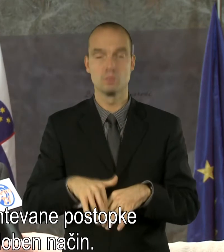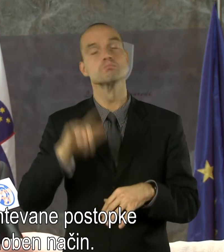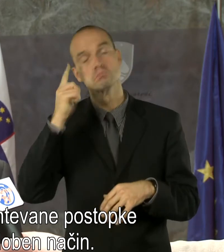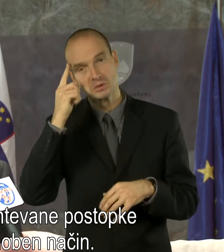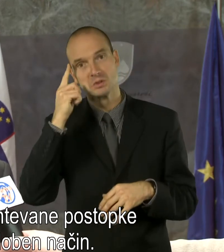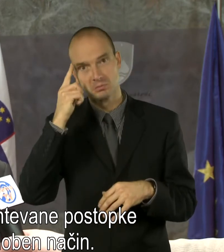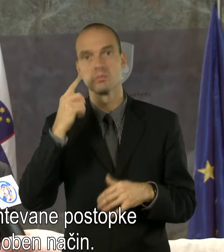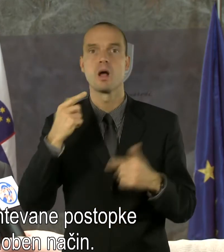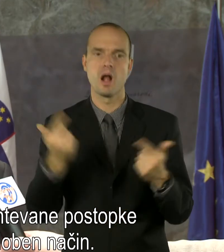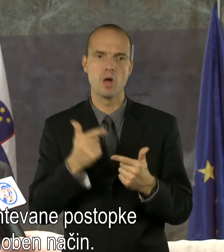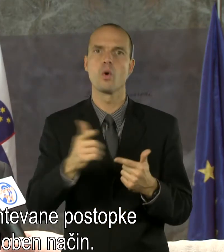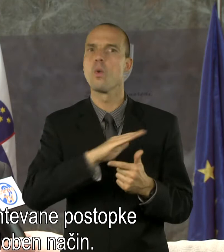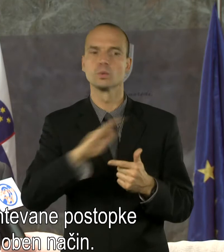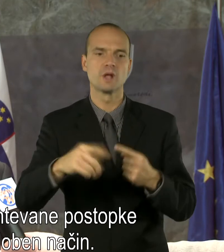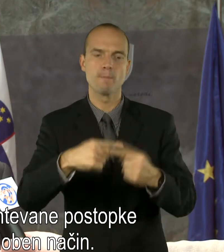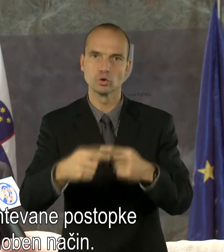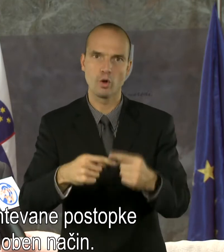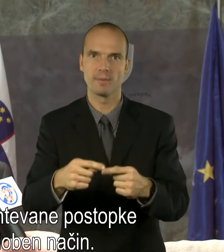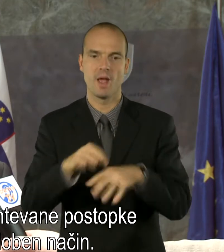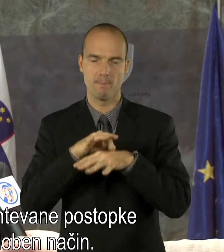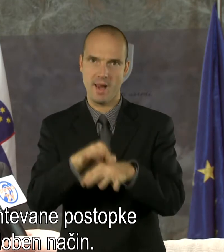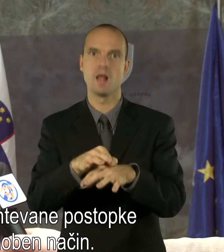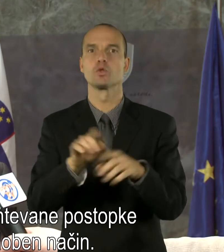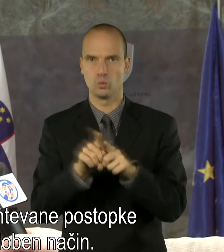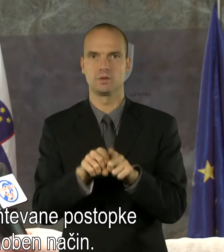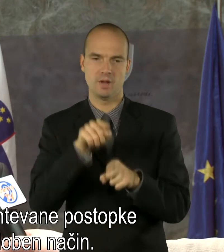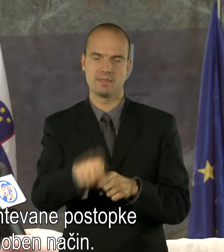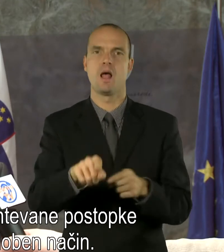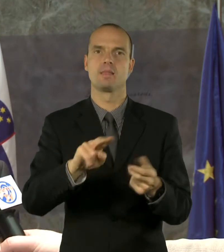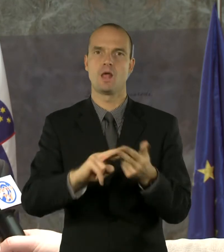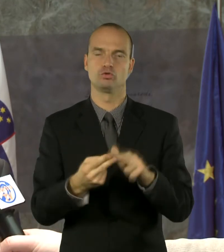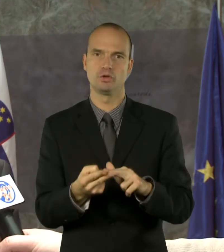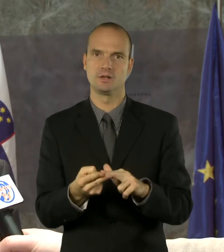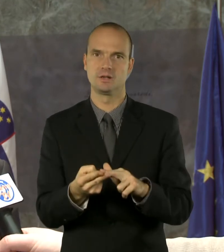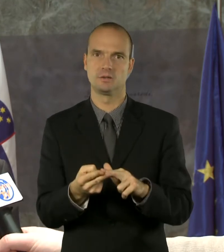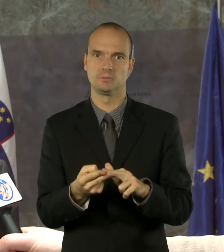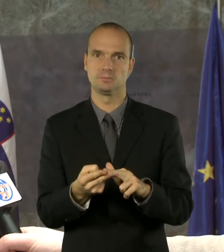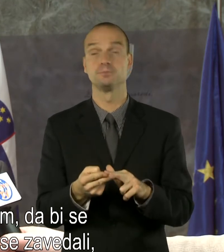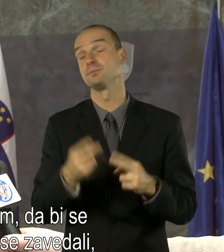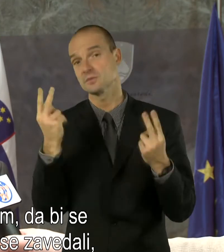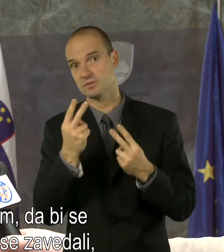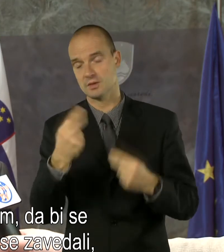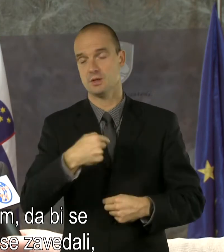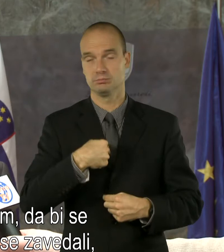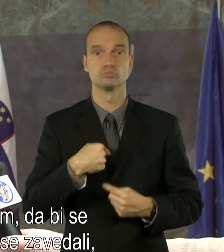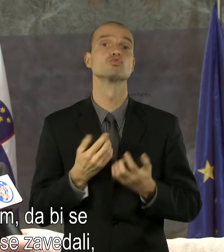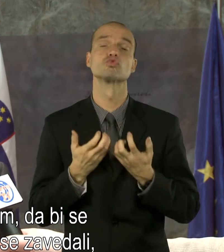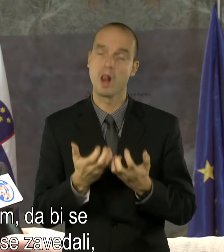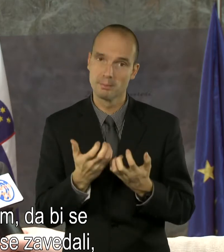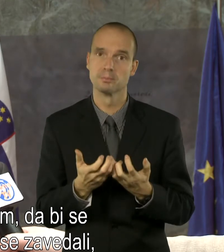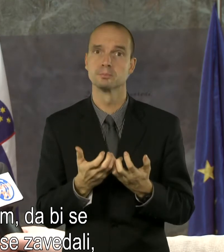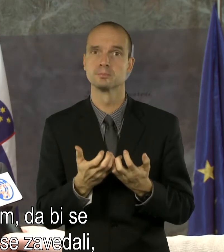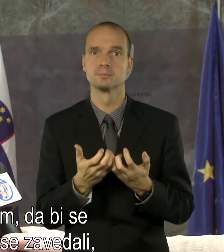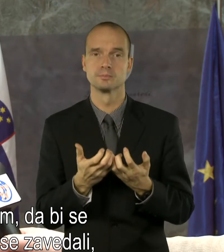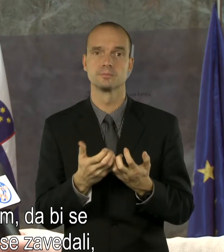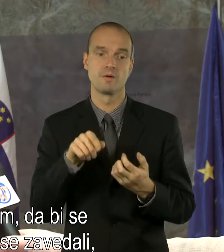da vse zahtevane postopke peljati tudi na ta način. In seveda si želim predvsem to,